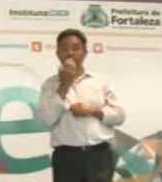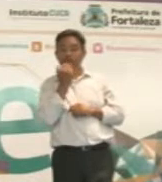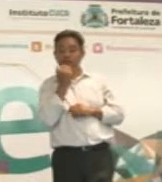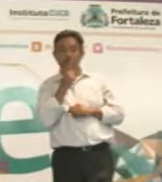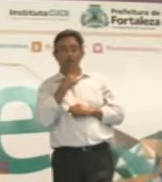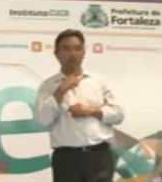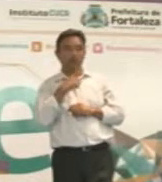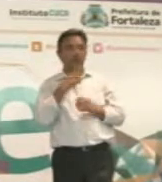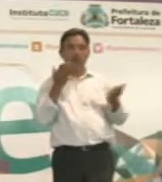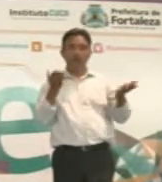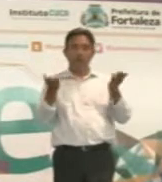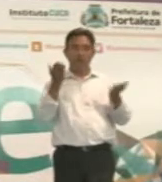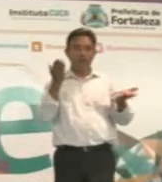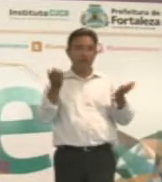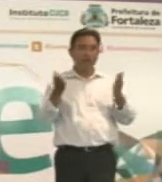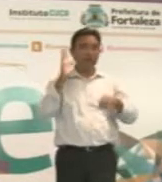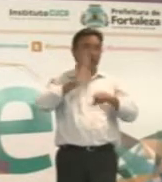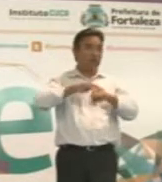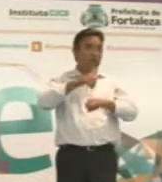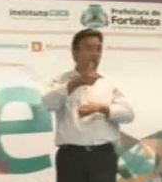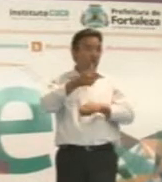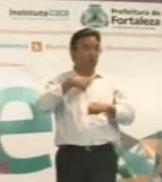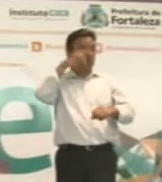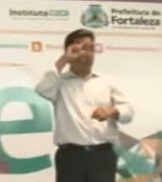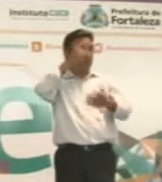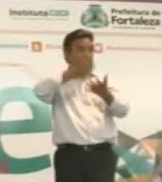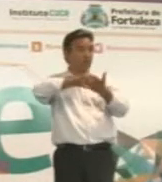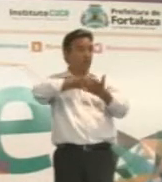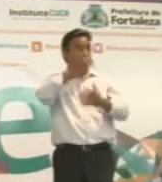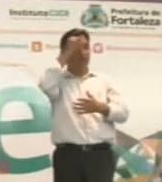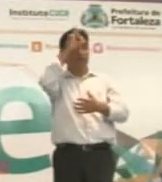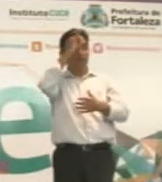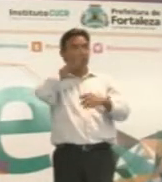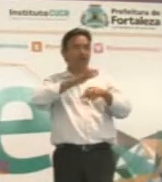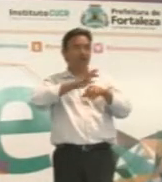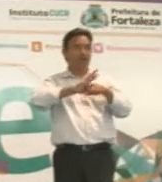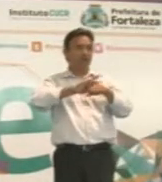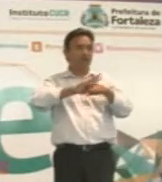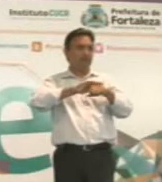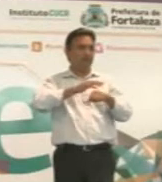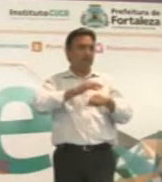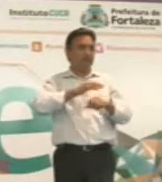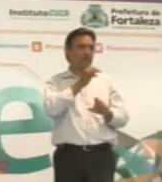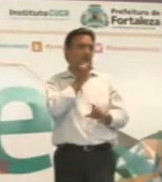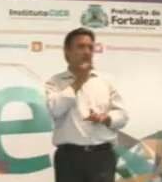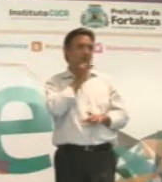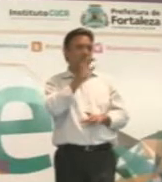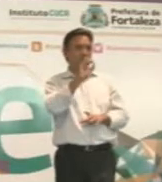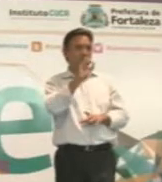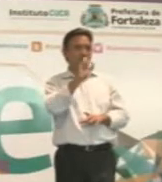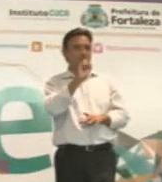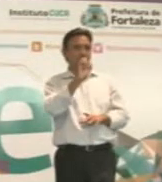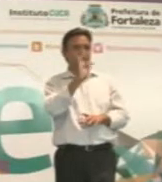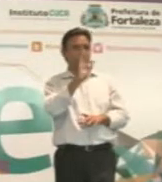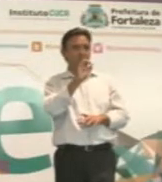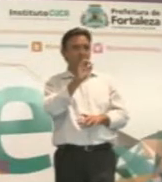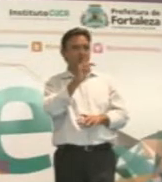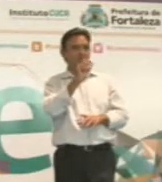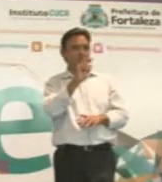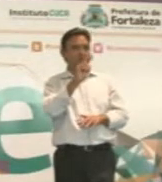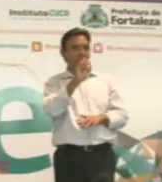alimentação balanceada é a melhor decisão para evitar problemas no futuro, como a osteoporose, uma doença que atinge